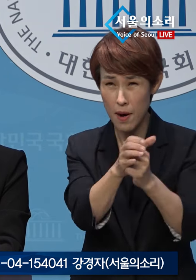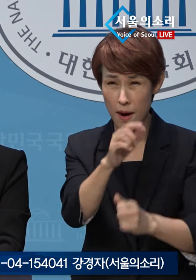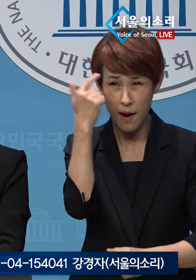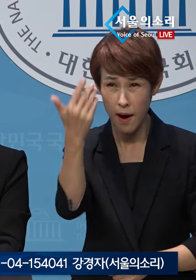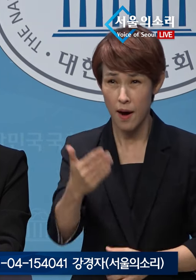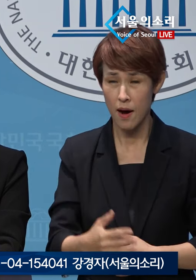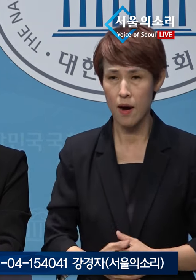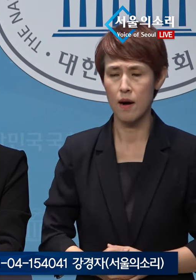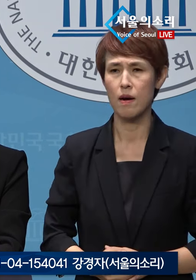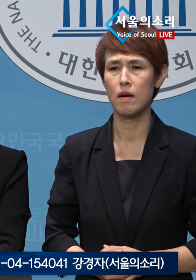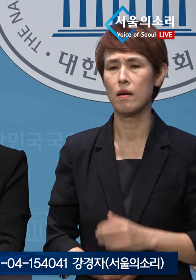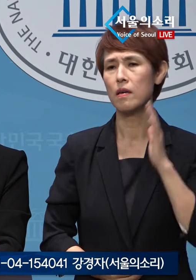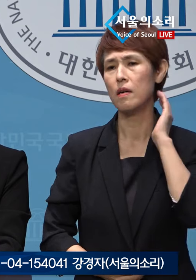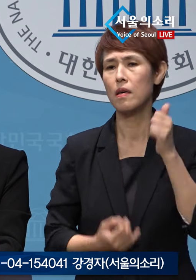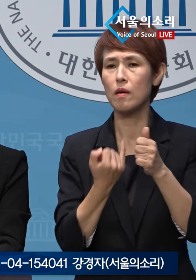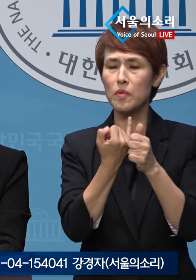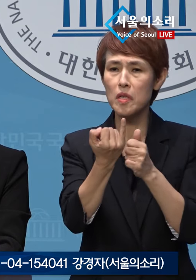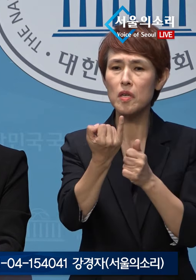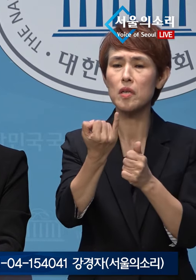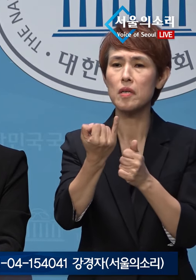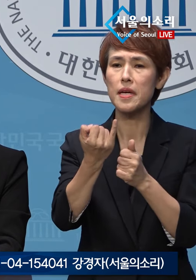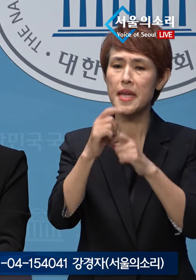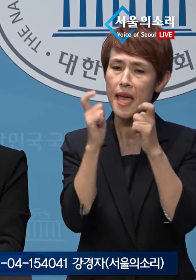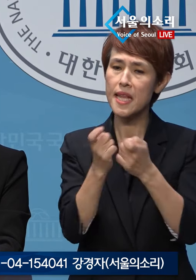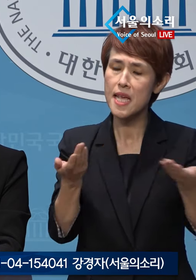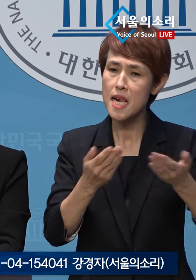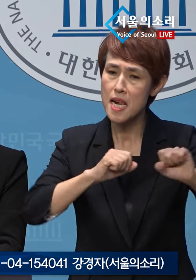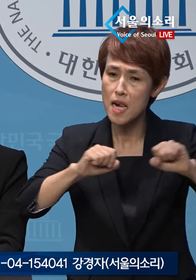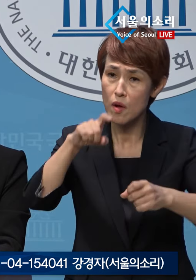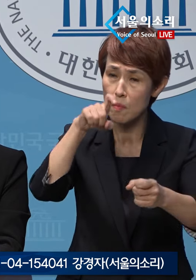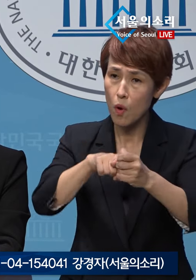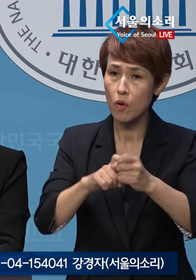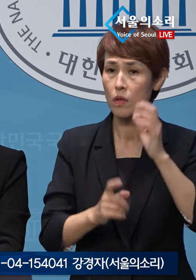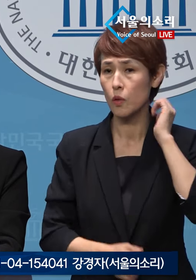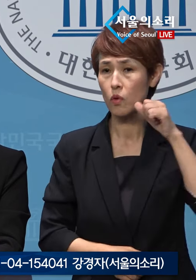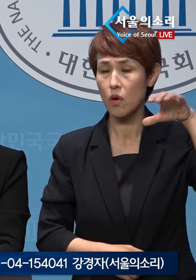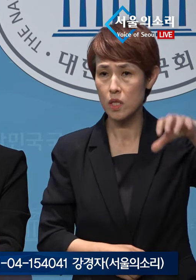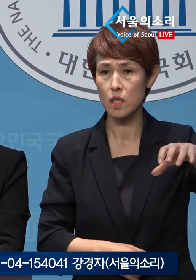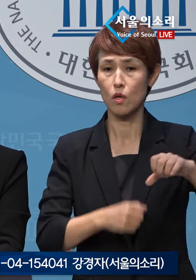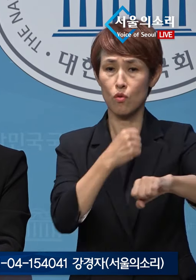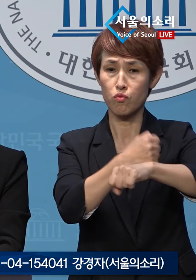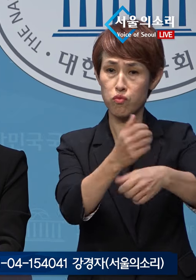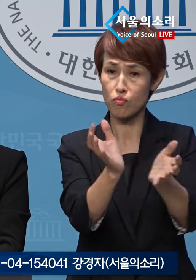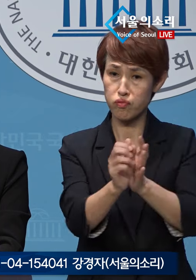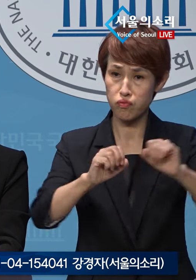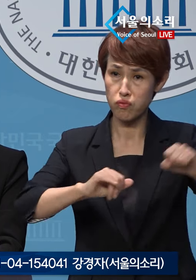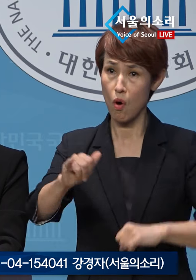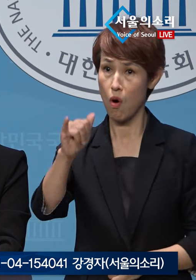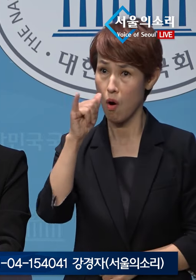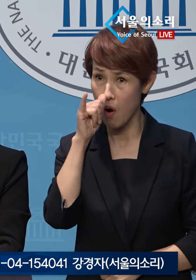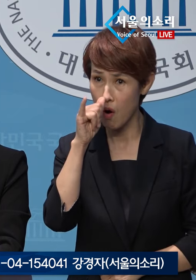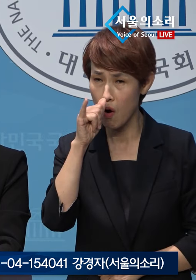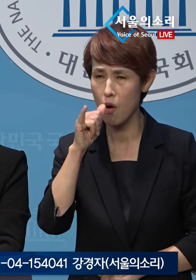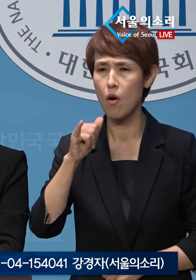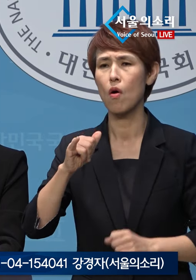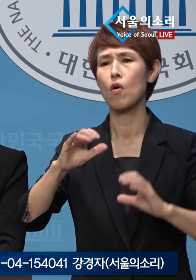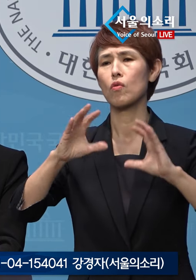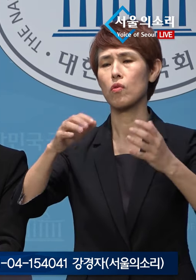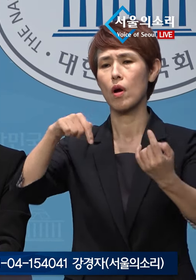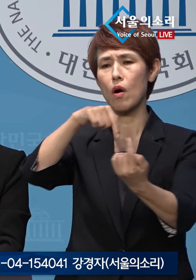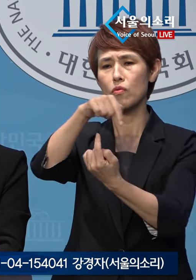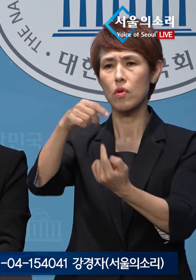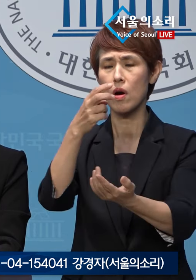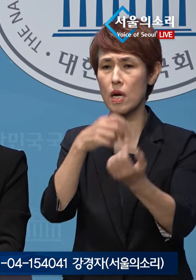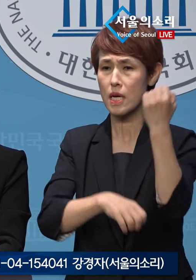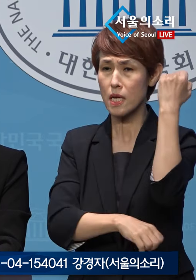김 여사의 개인적 청탁을 처리하기 위해 대통령실과 국가보훈부가 움직였다면 국가 운영의 기본